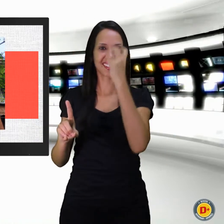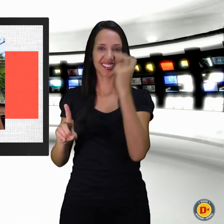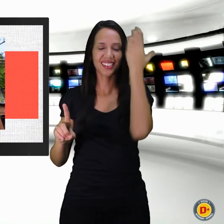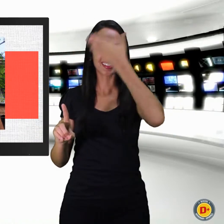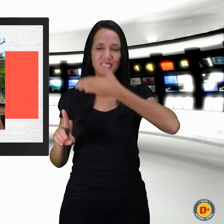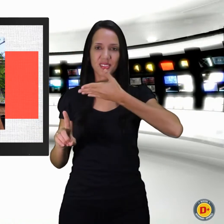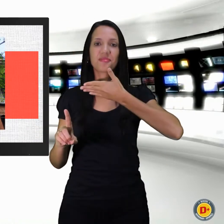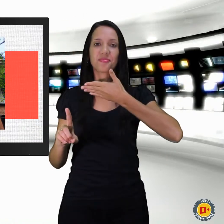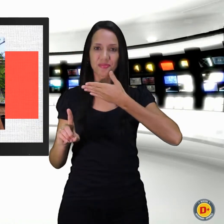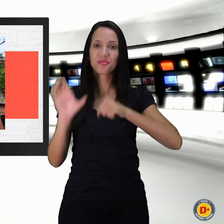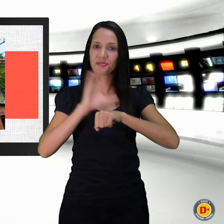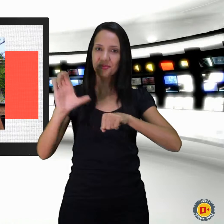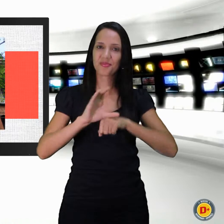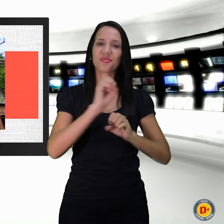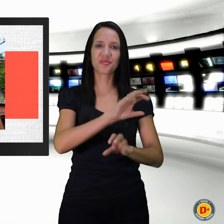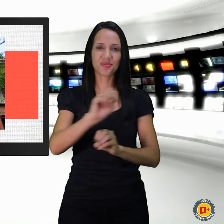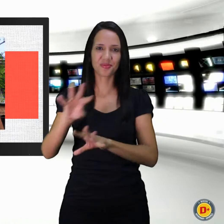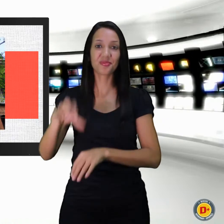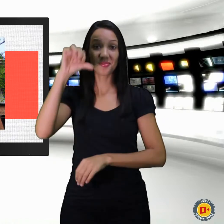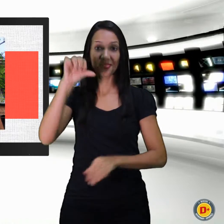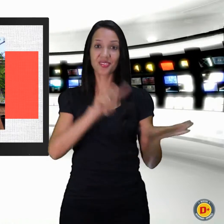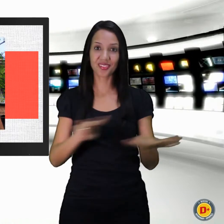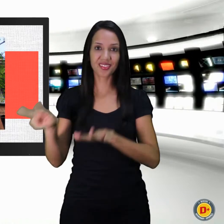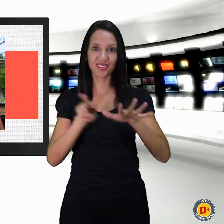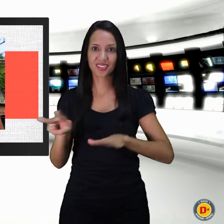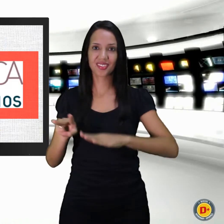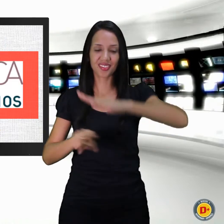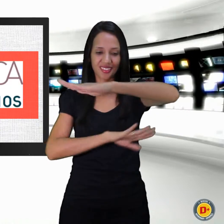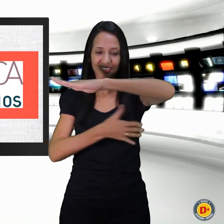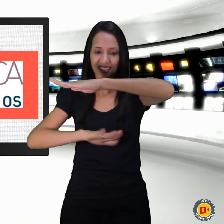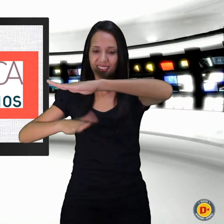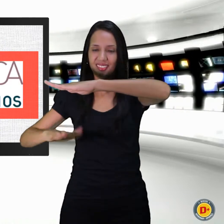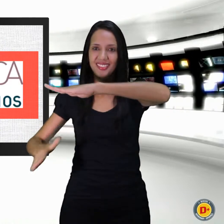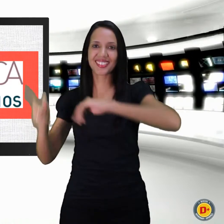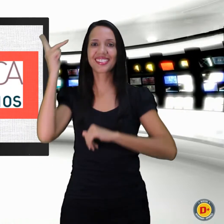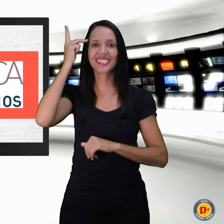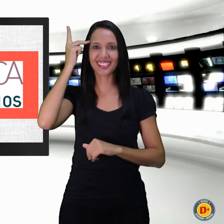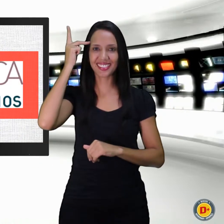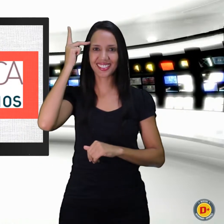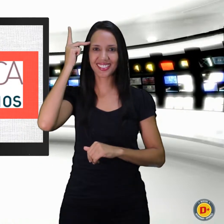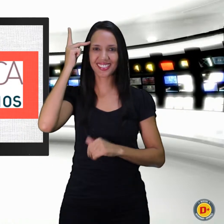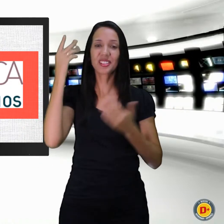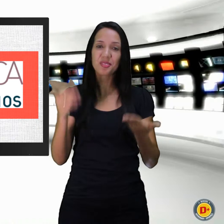ministrado durante nove semanas na Pinacoteca de São Paulo o conceito